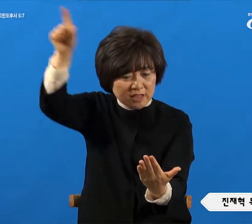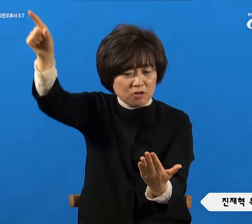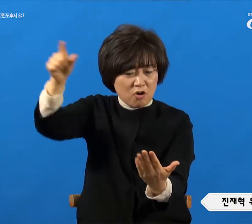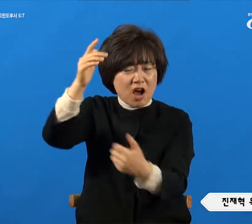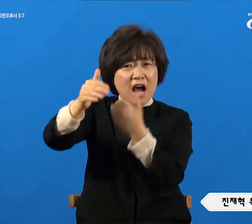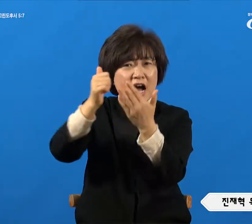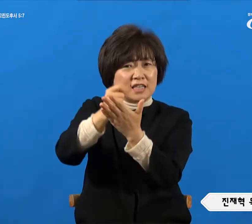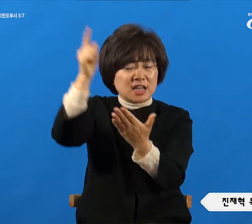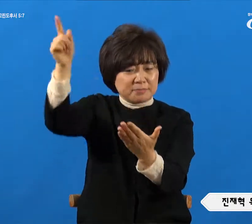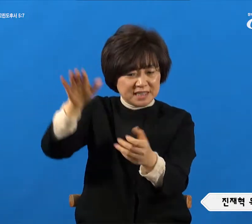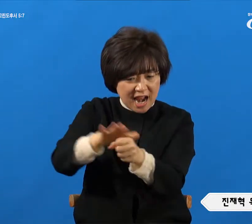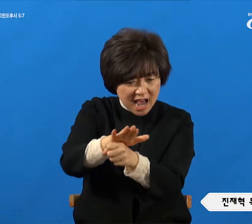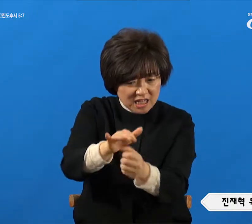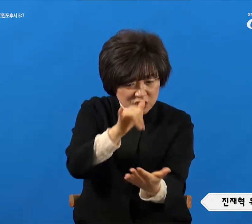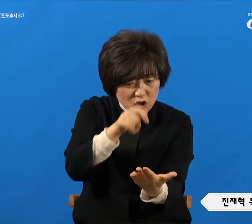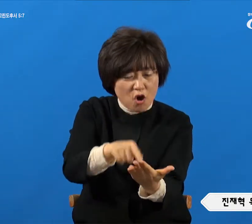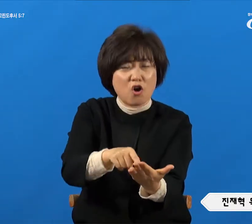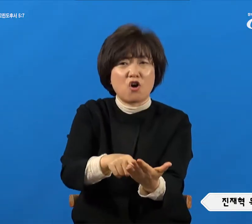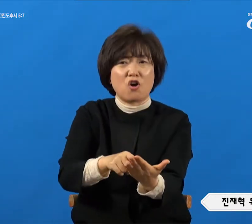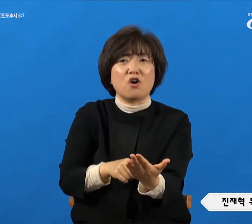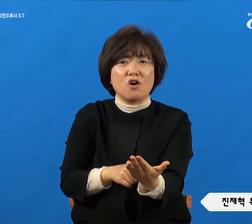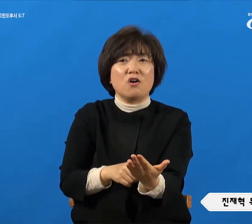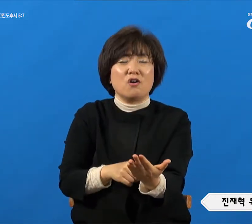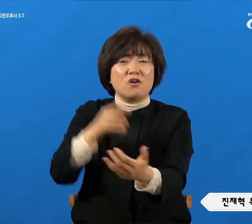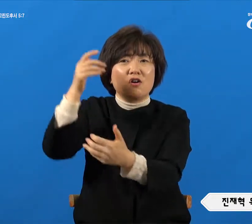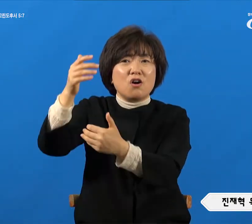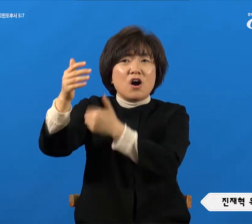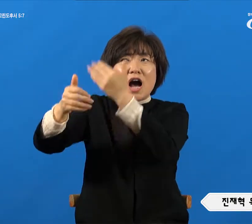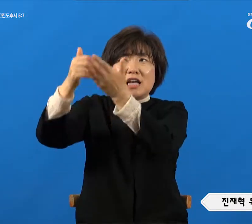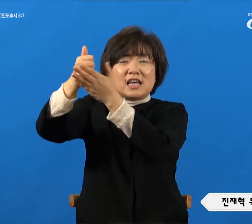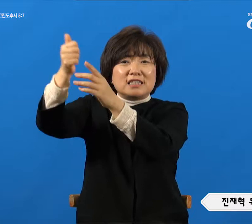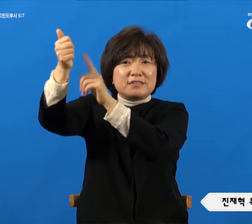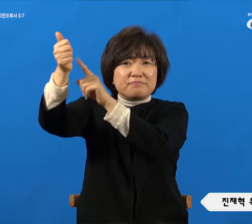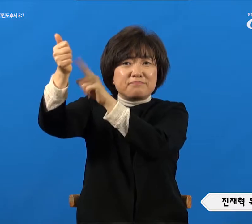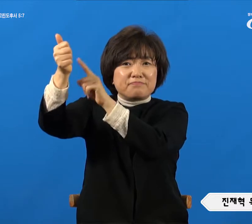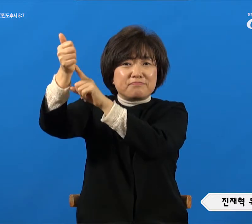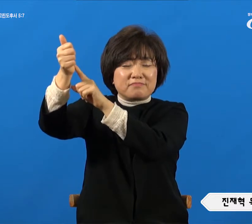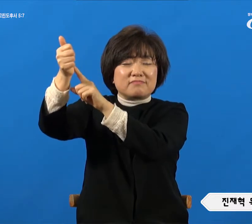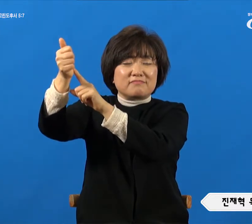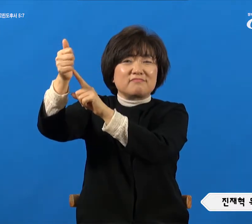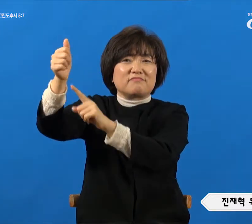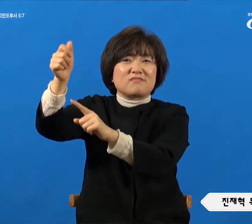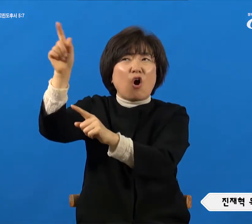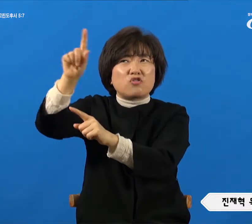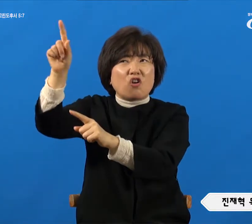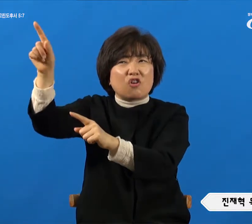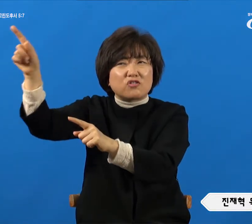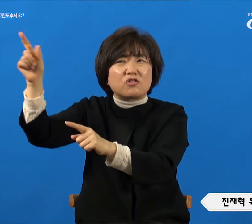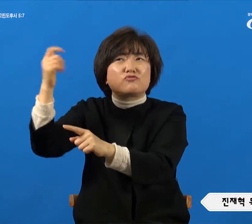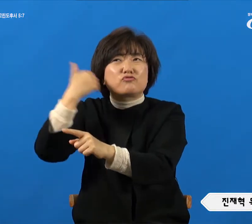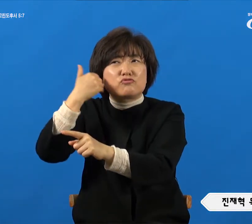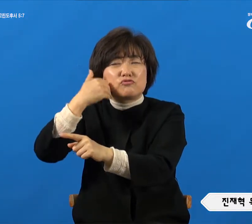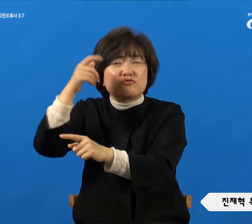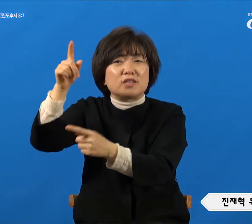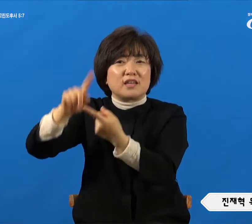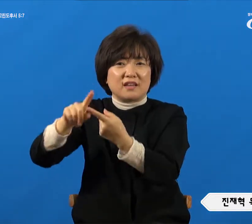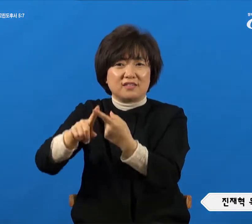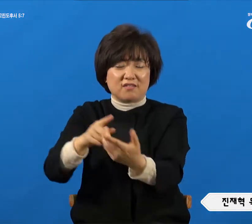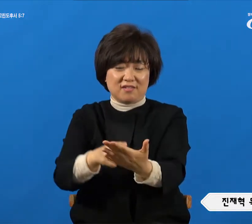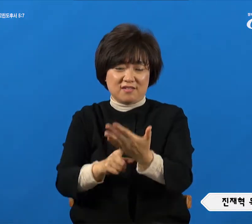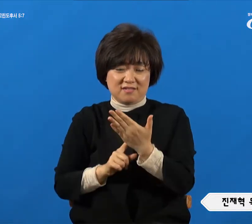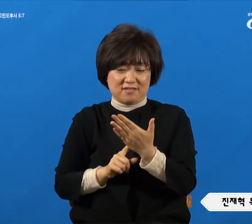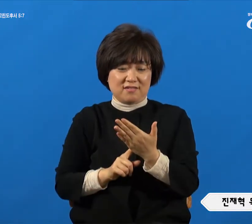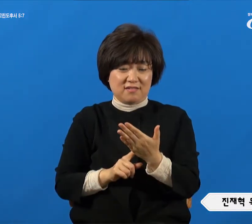사랑이라고 말씀합니다. 우리가 우리 자녀들을 향해서 다 주고 싶은 마음이 드는 것처럼 하나님의